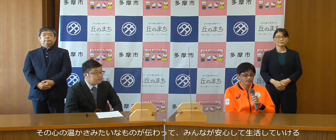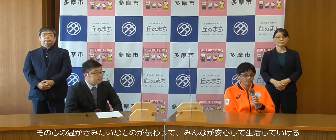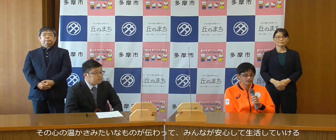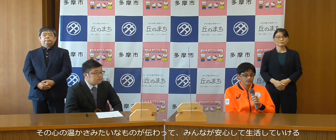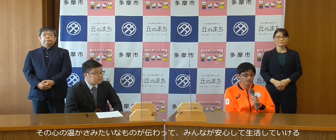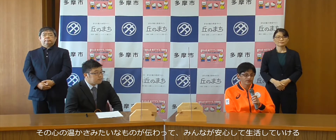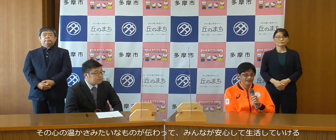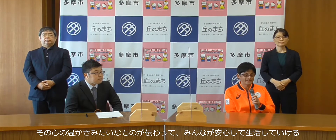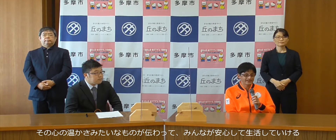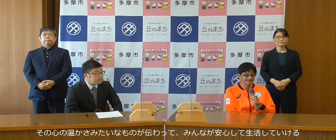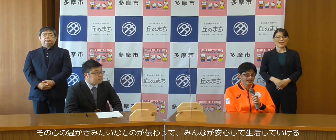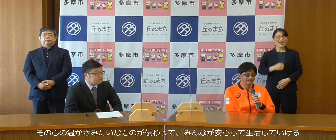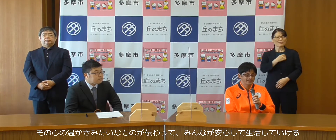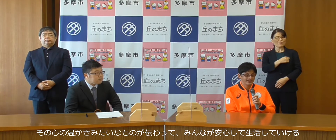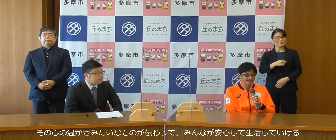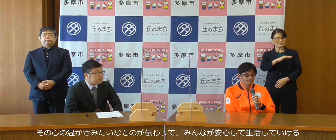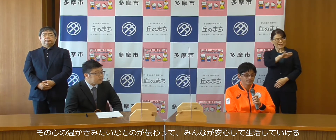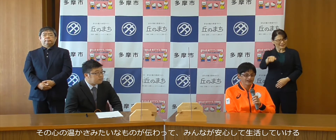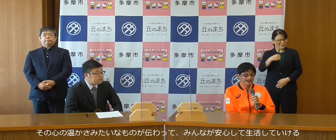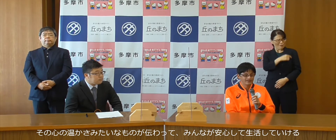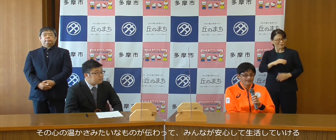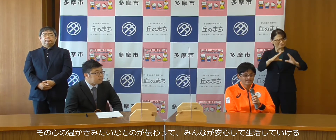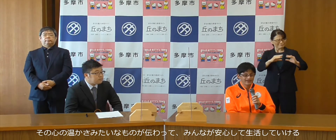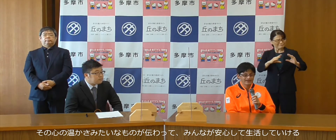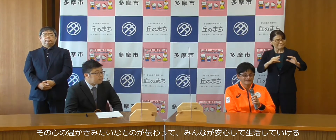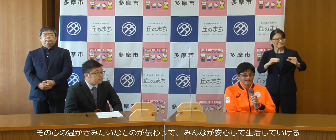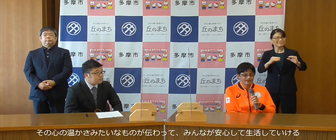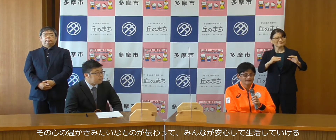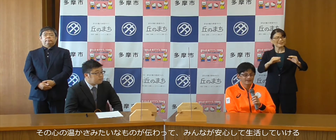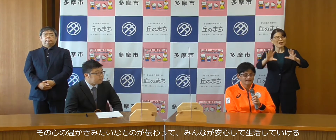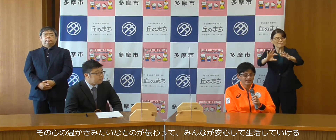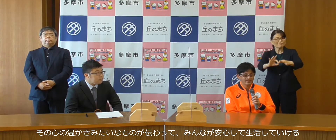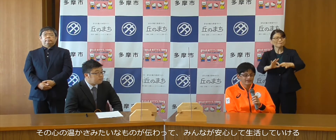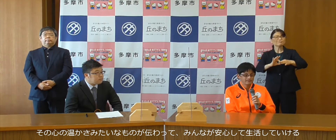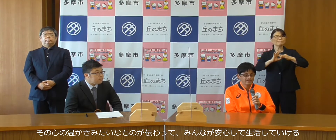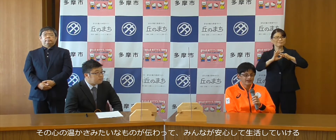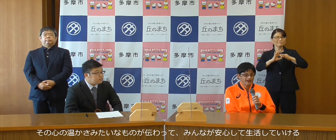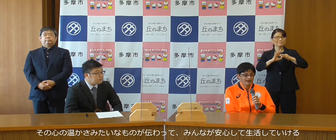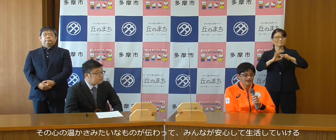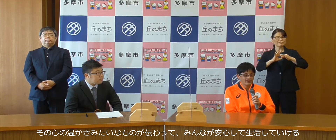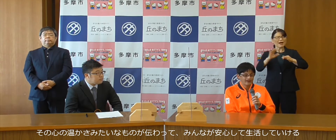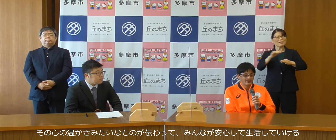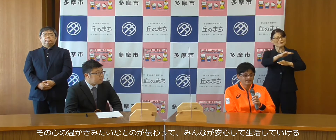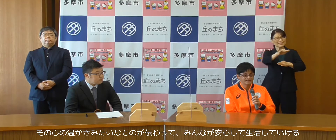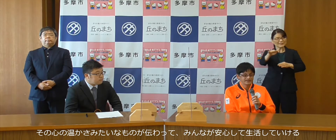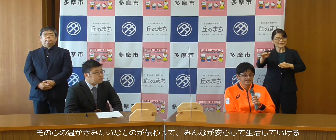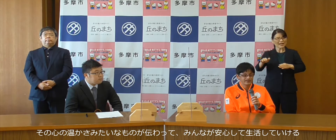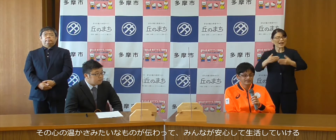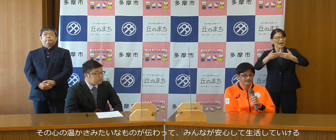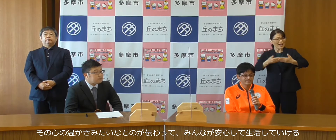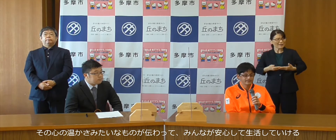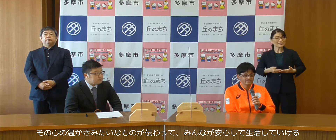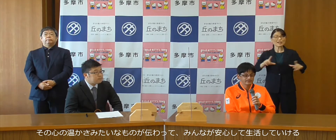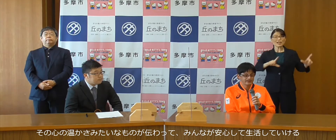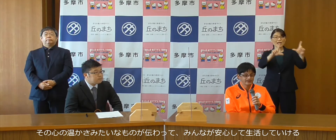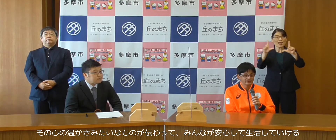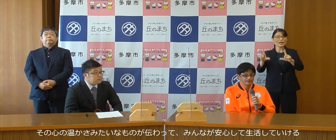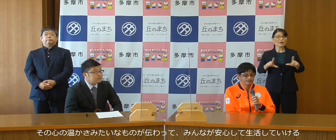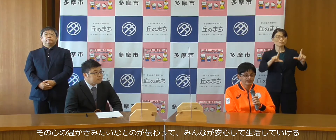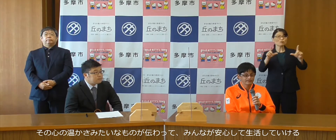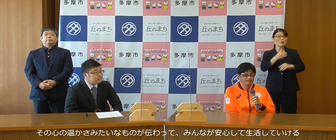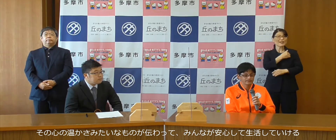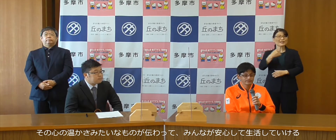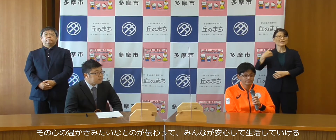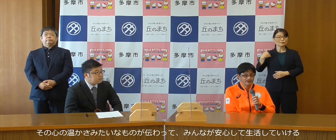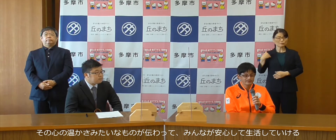その心の温かさみたいなものが、伝わってきて、みんなが安心して生活していけ